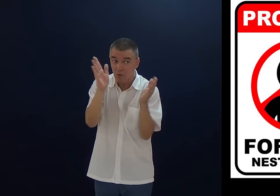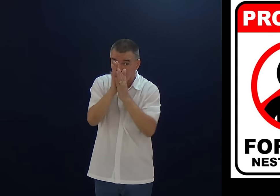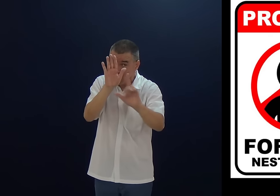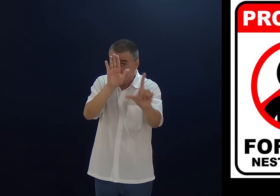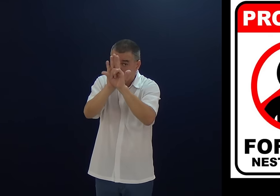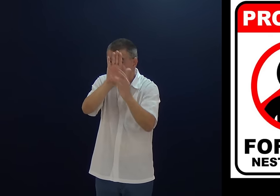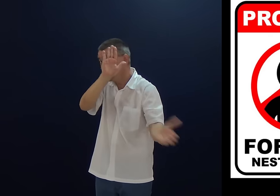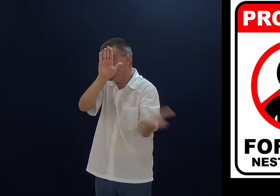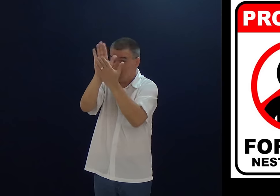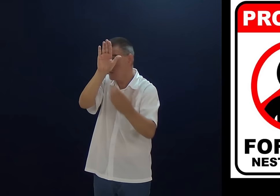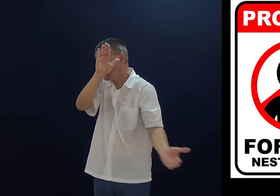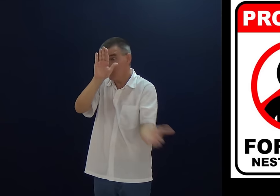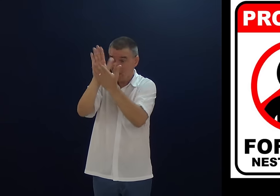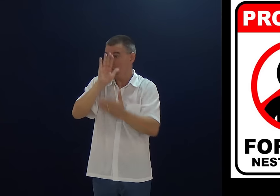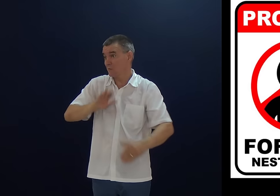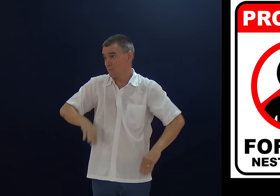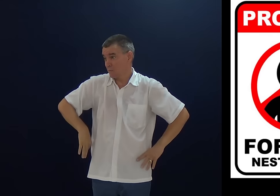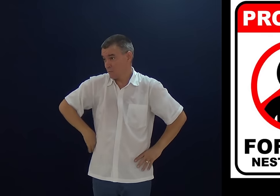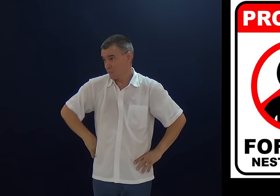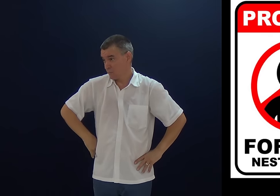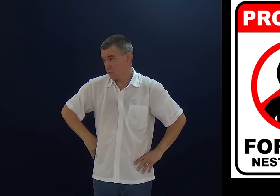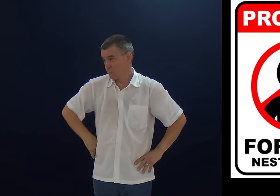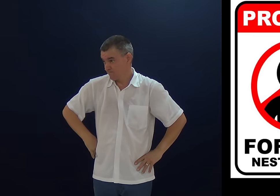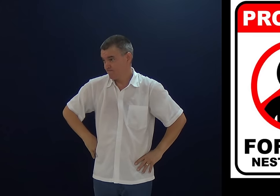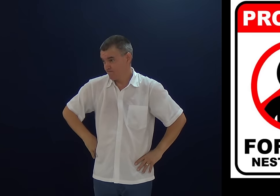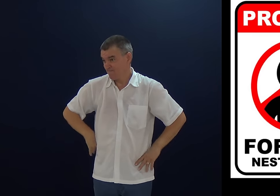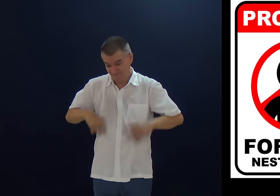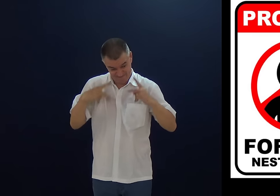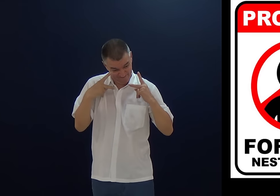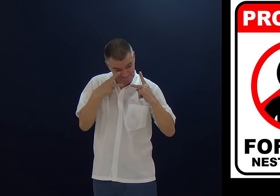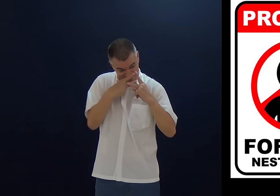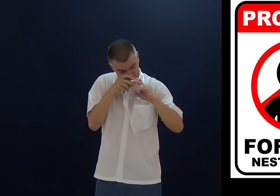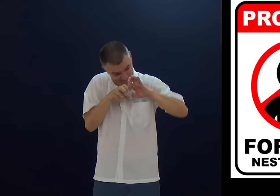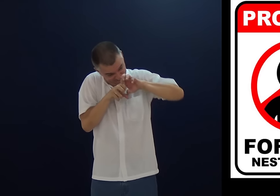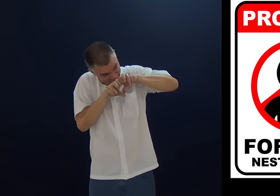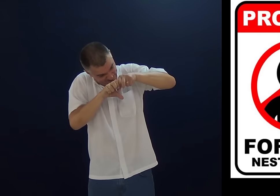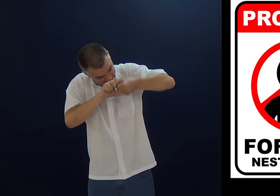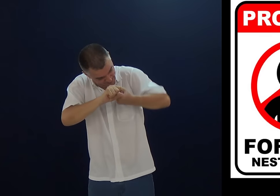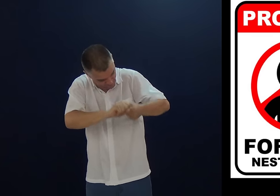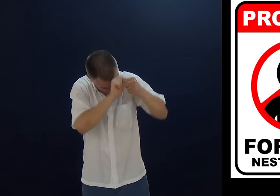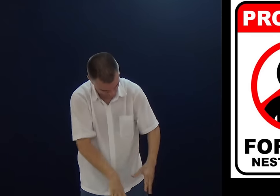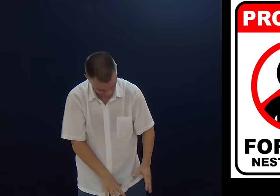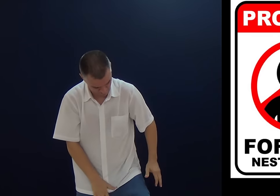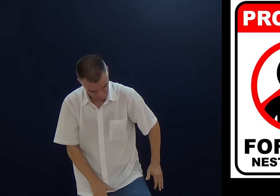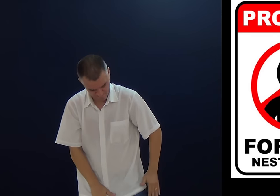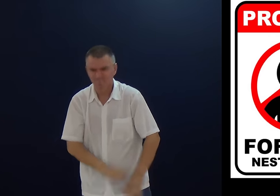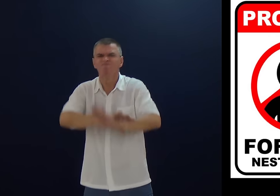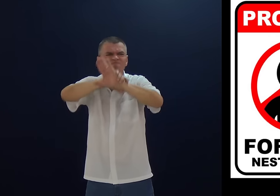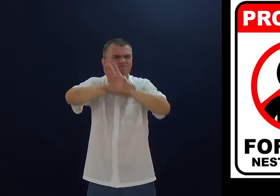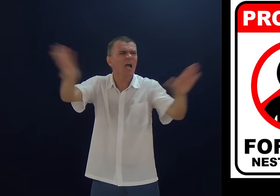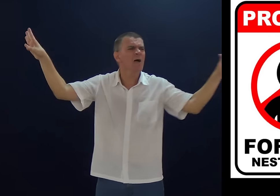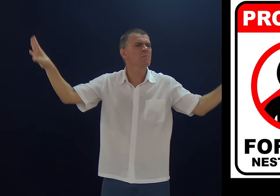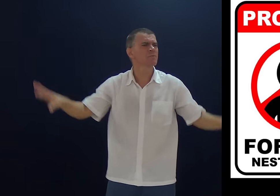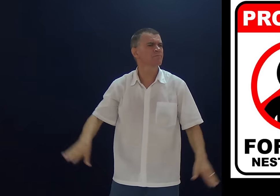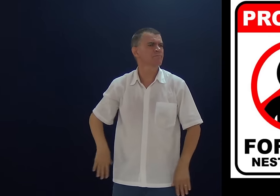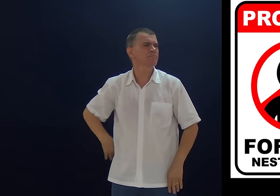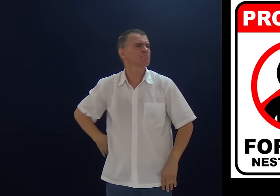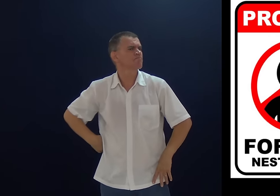proibido certo é como se fosse uma lei uma regra interna Nossa fofoca amassa pisa